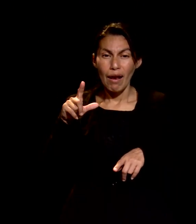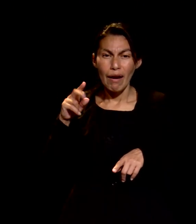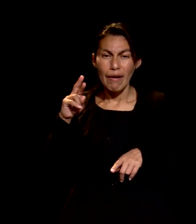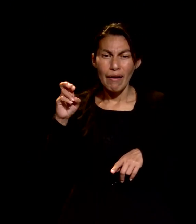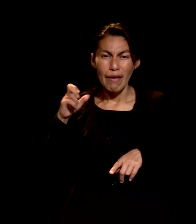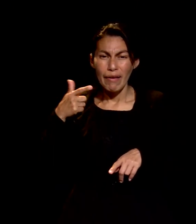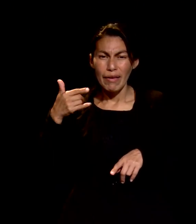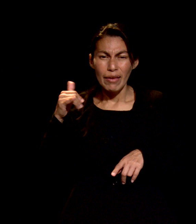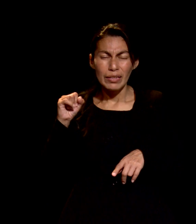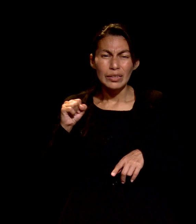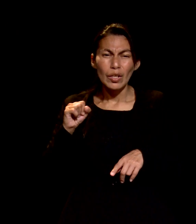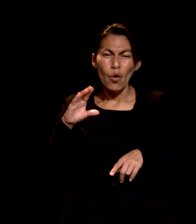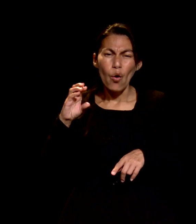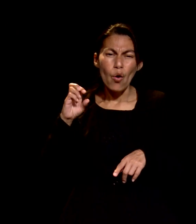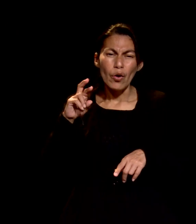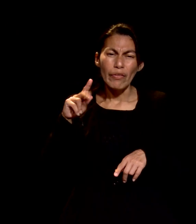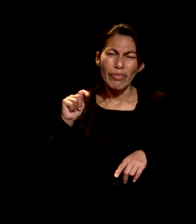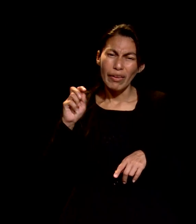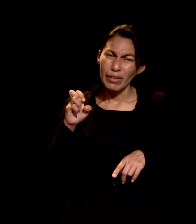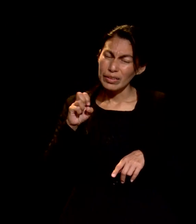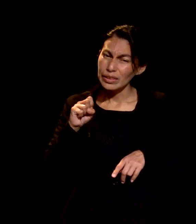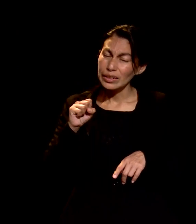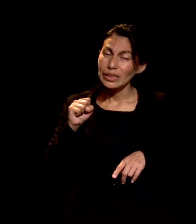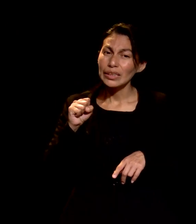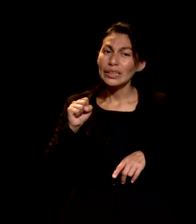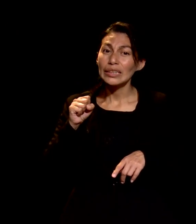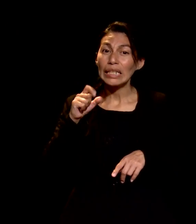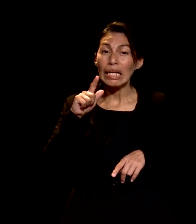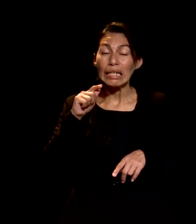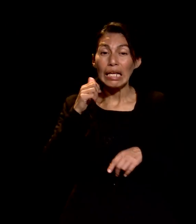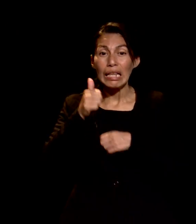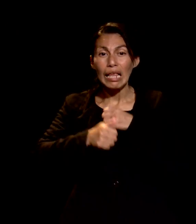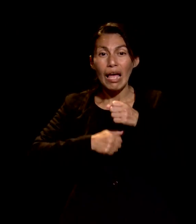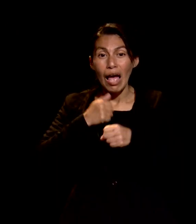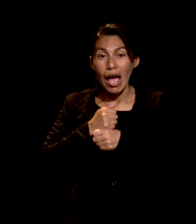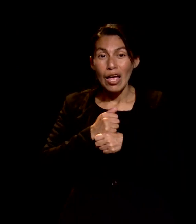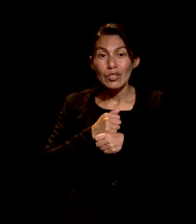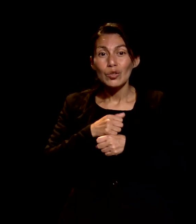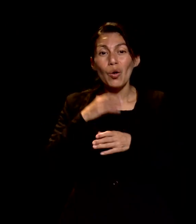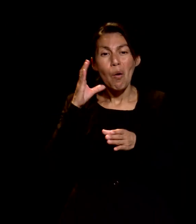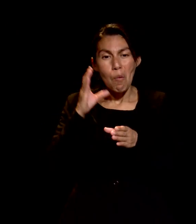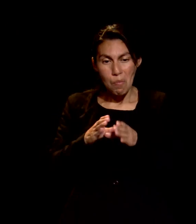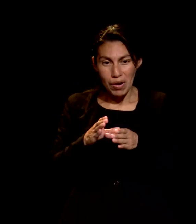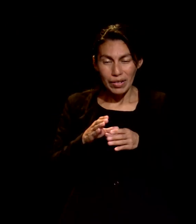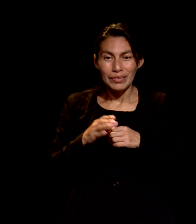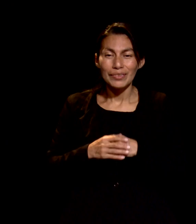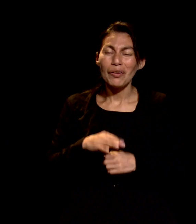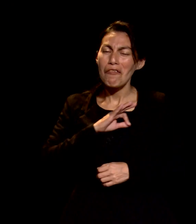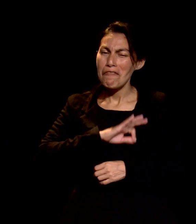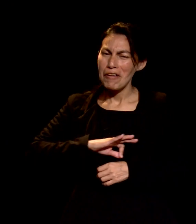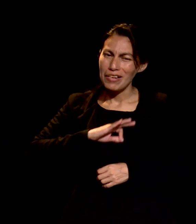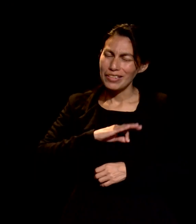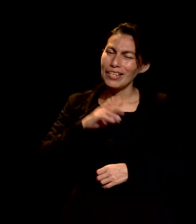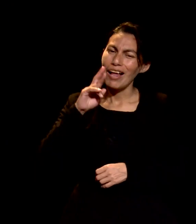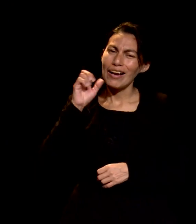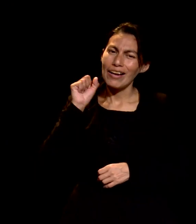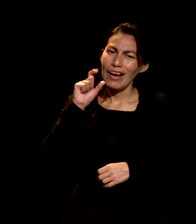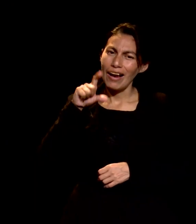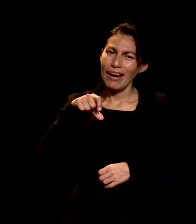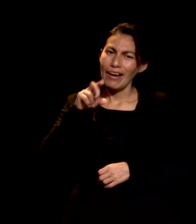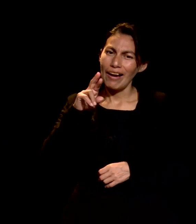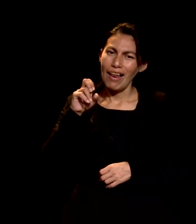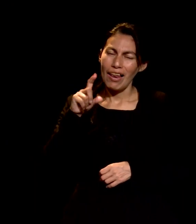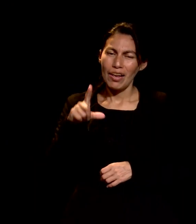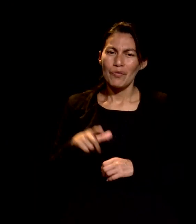Bendito sea Dios Y felicitamos a Raquel Reyes Eliobet